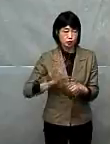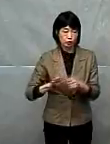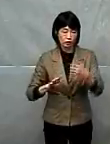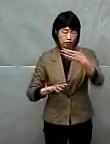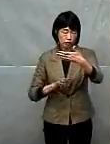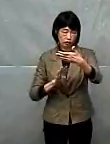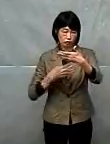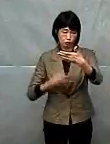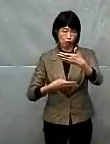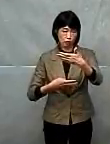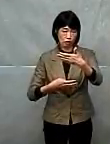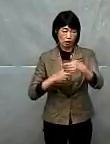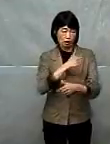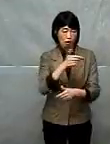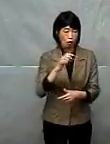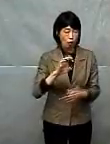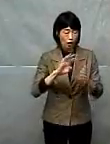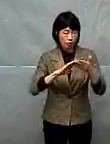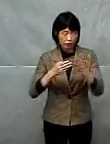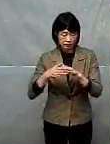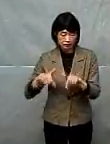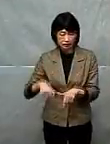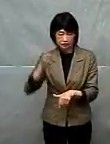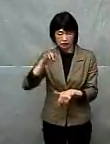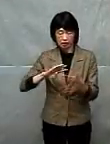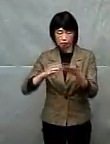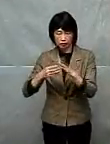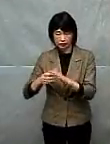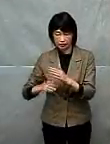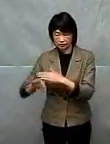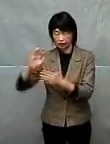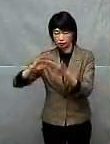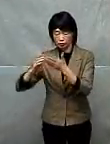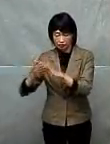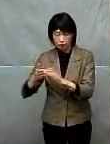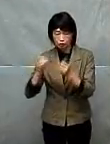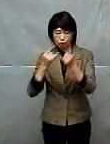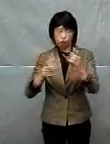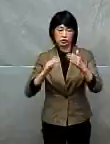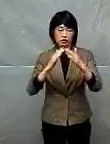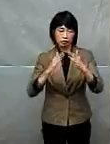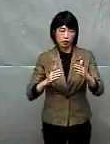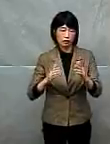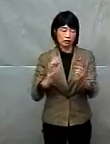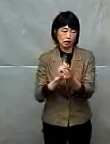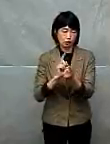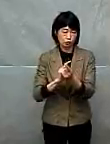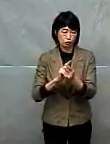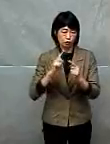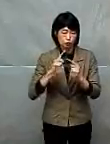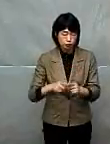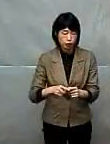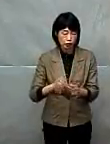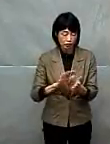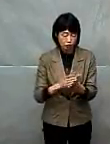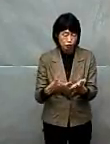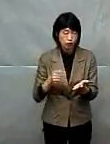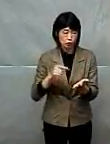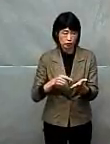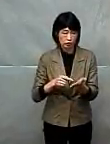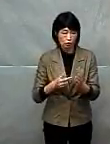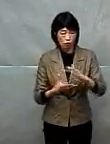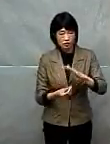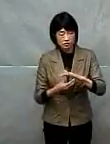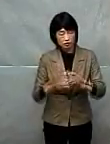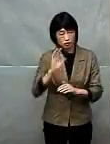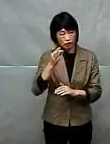日大江町、西川町、朝日町の女性の会への入会のしおり印刷代